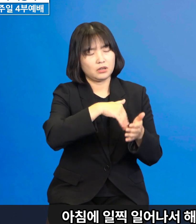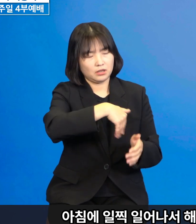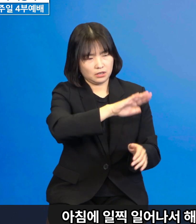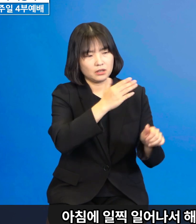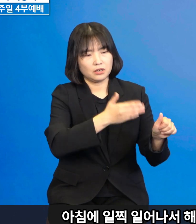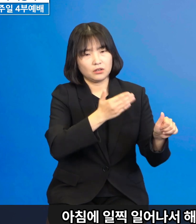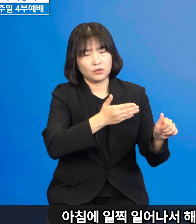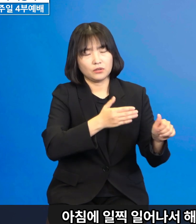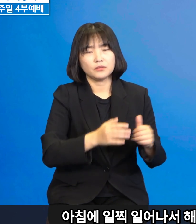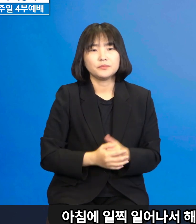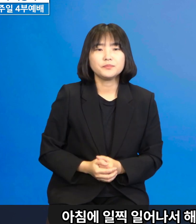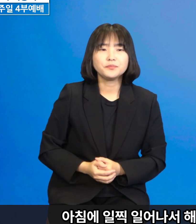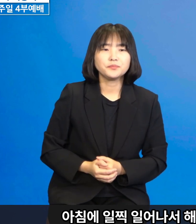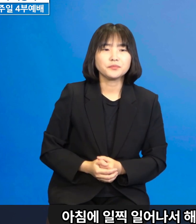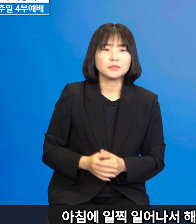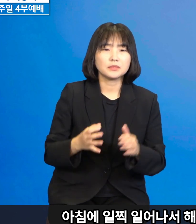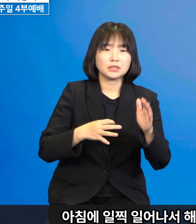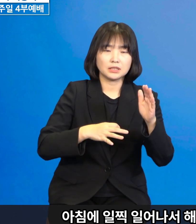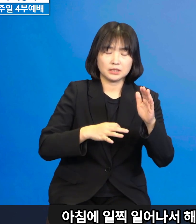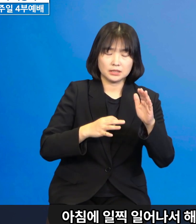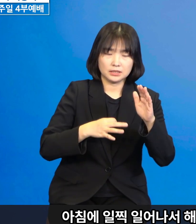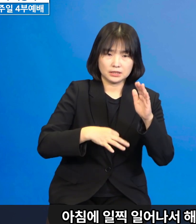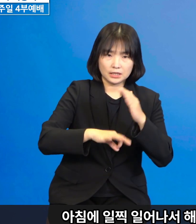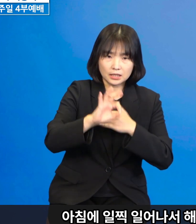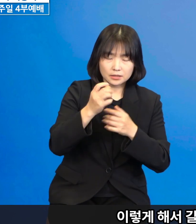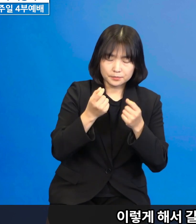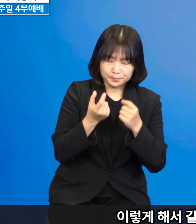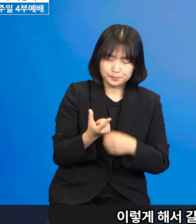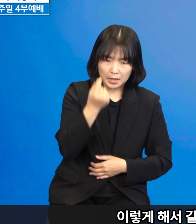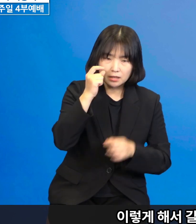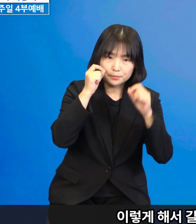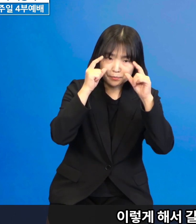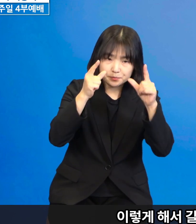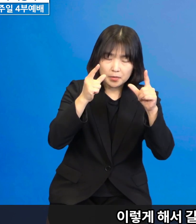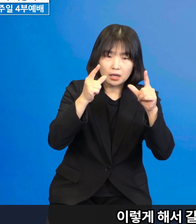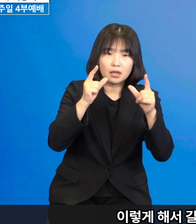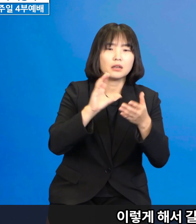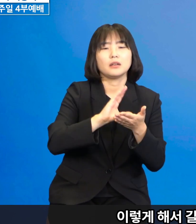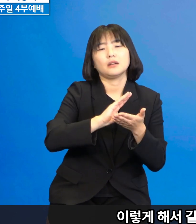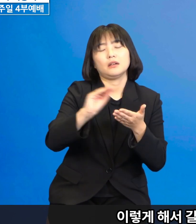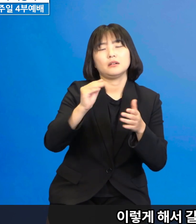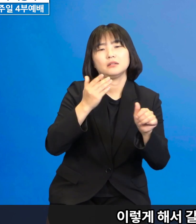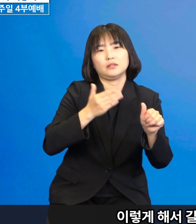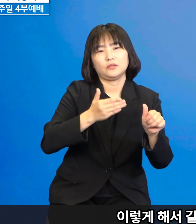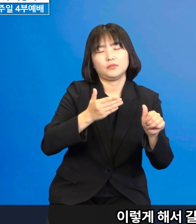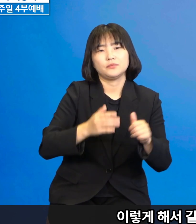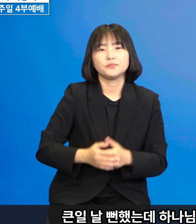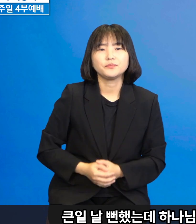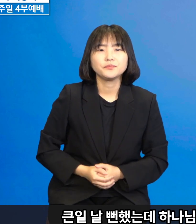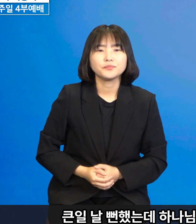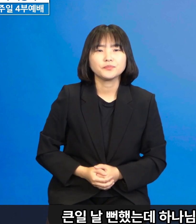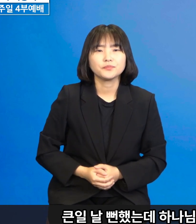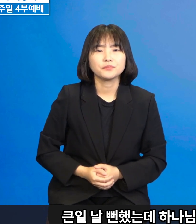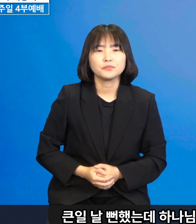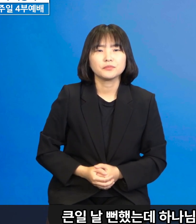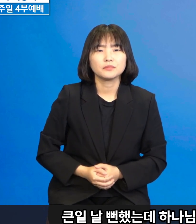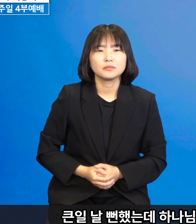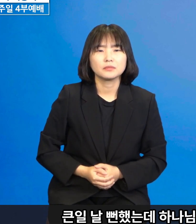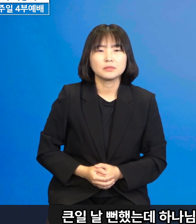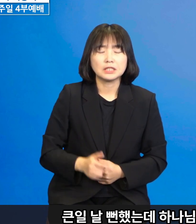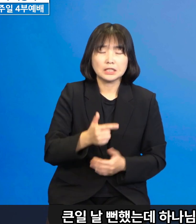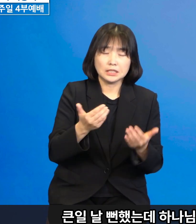아침에 일찍 일어나서 해가 뜬 대로 떠나도록 하시오. 이렇게 해서 갈라서게 되는 거예요. 아, 큰일 날